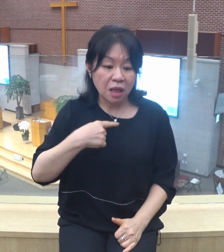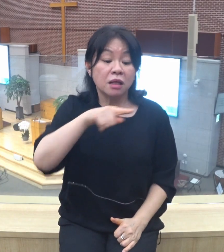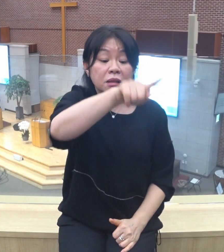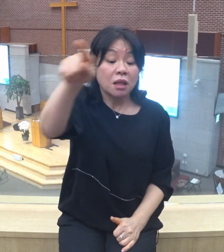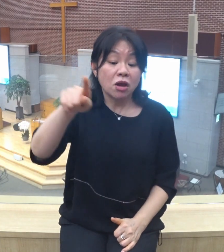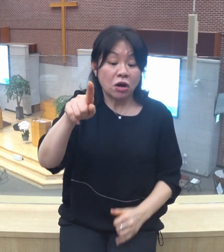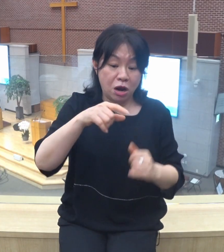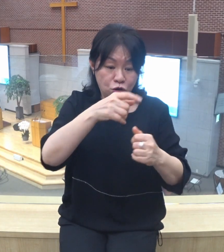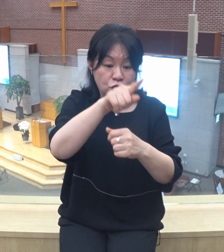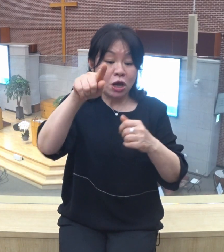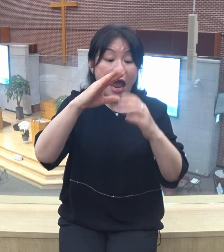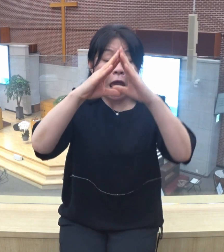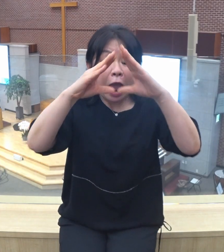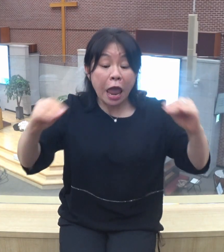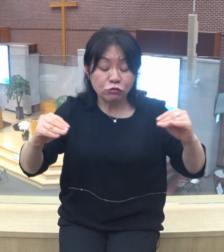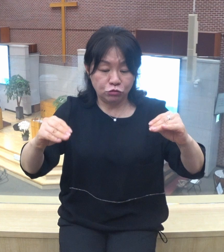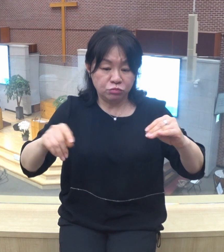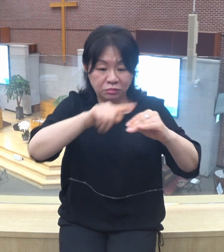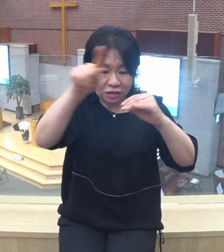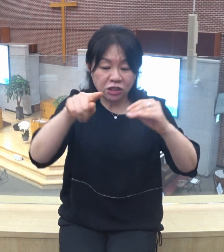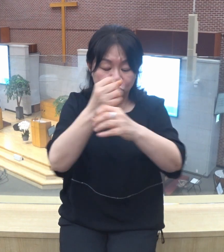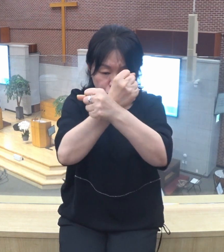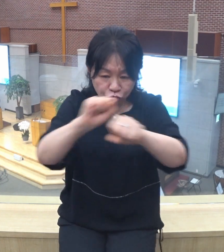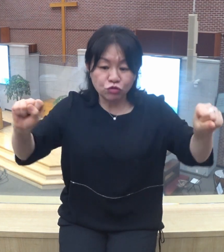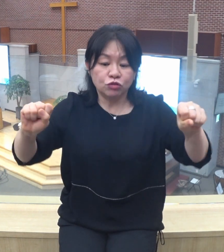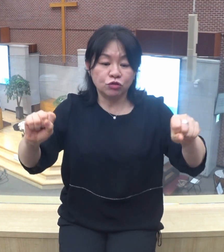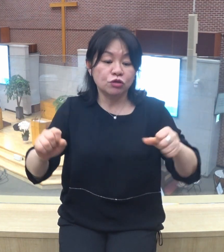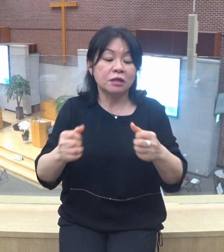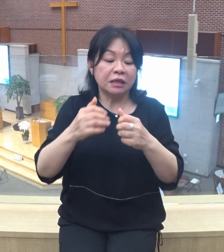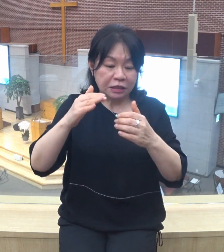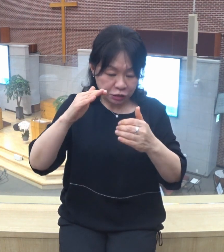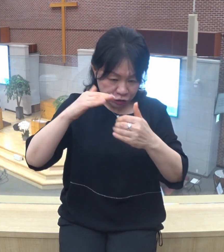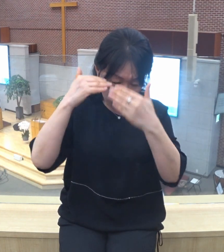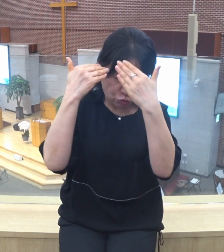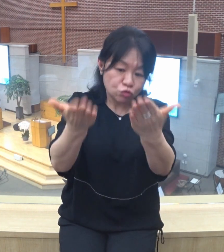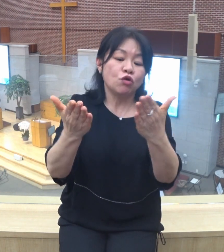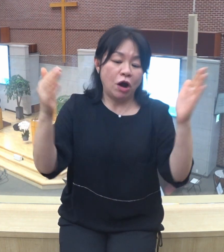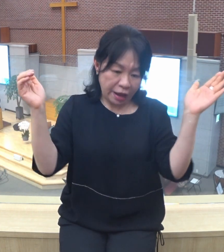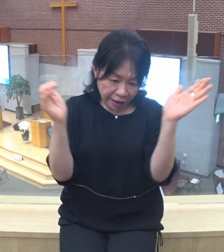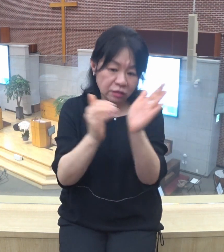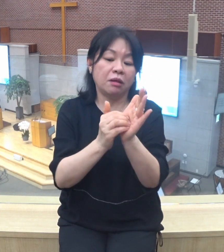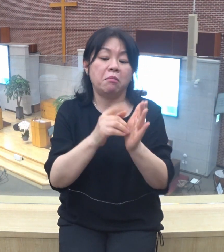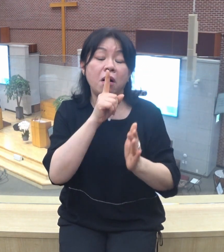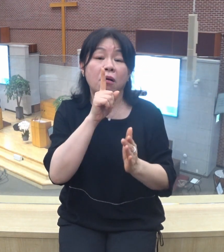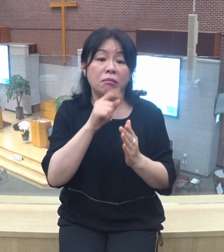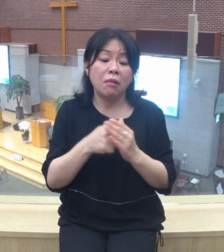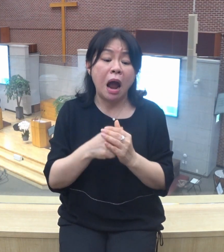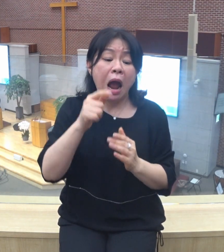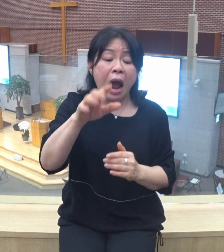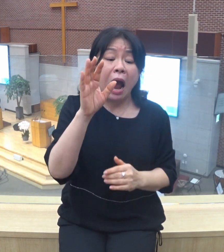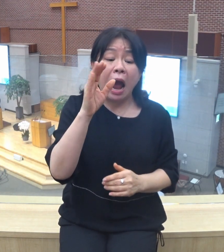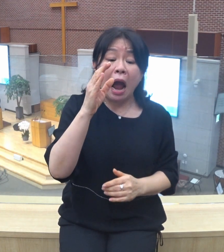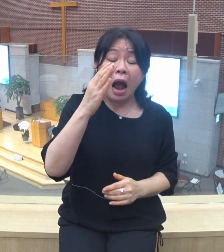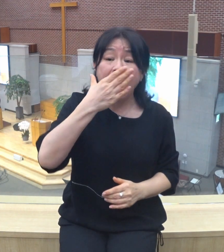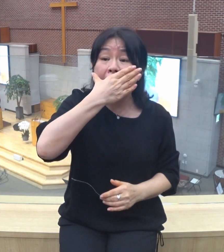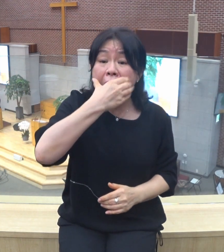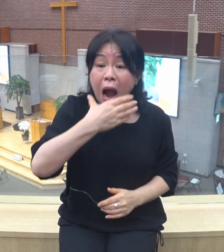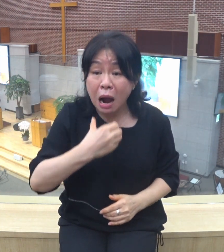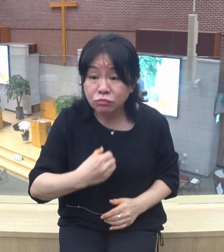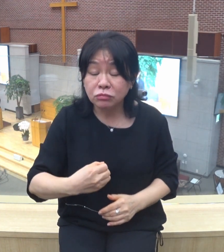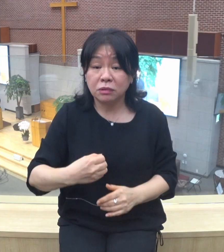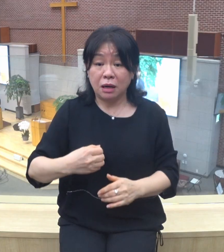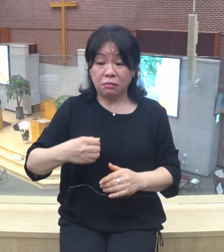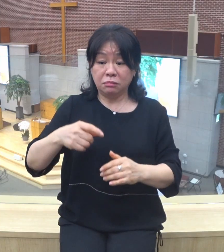너의 속량물로 구스와 스바를 너에게 대신 주었노라. 하나님께서는 아브라함과 그 자손에